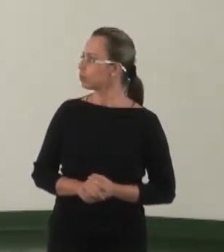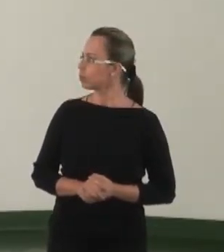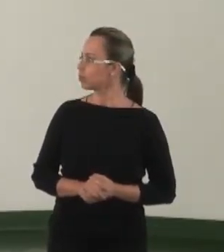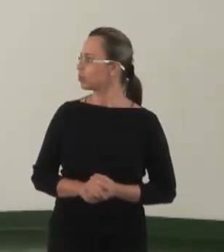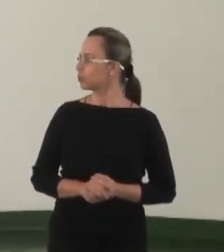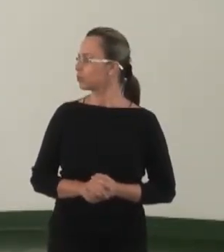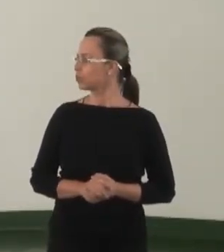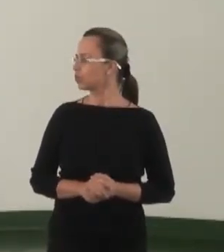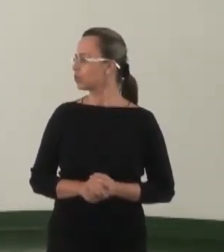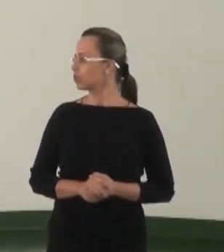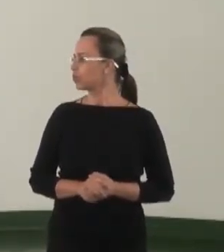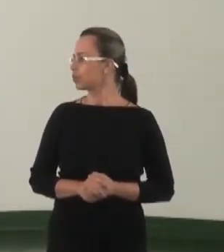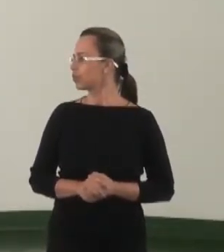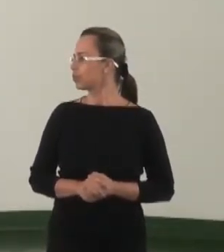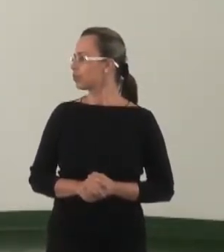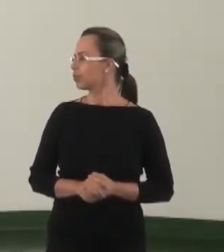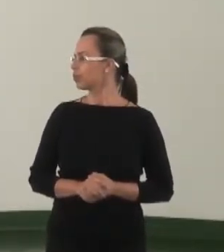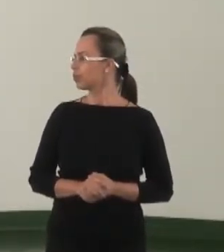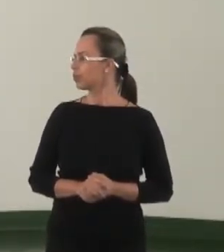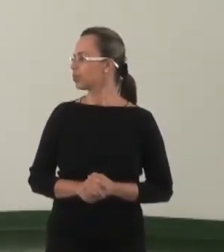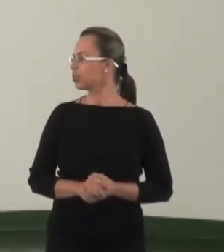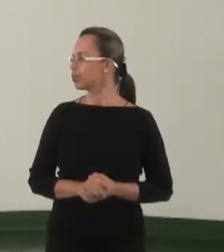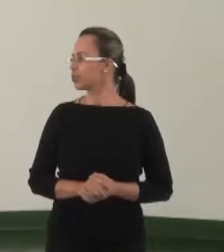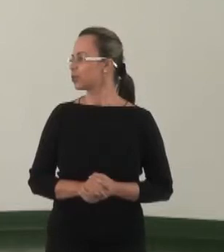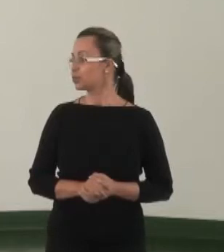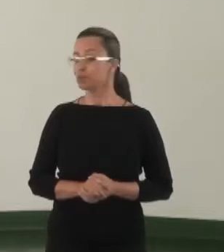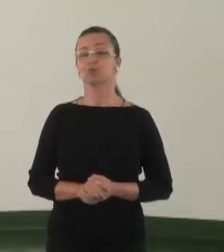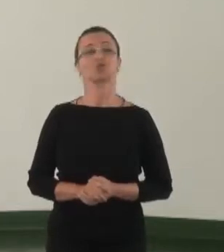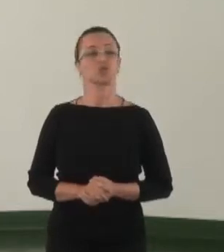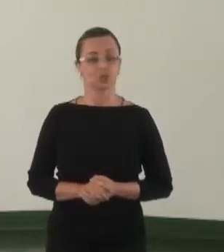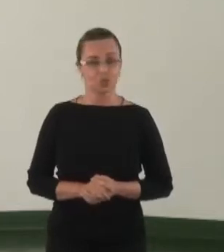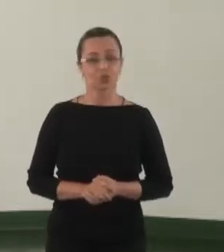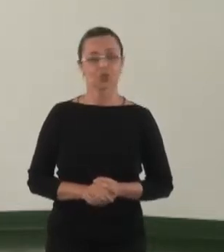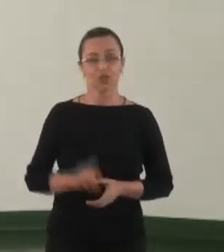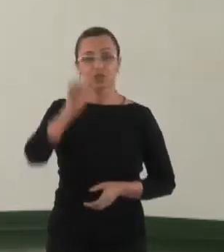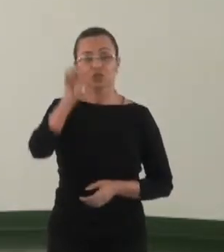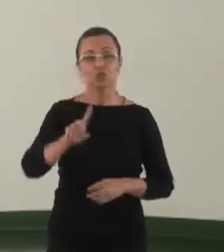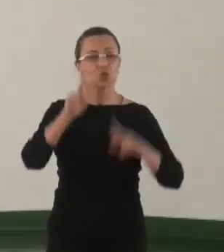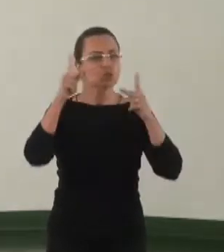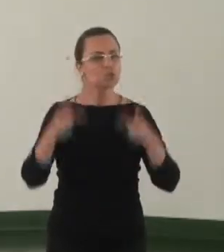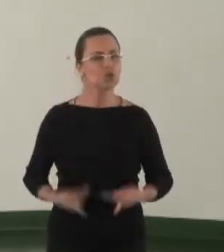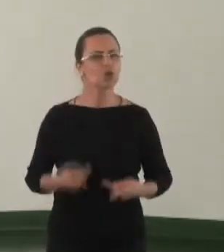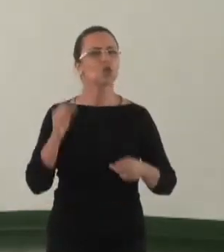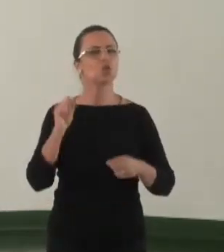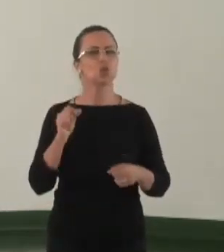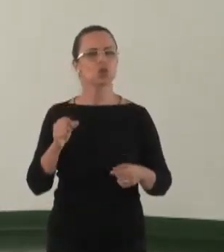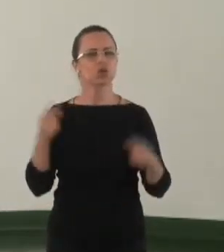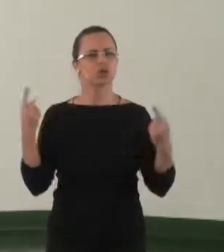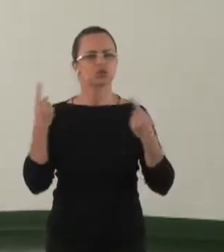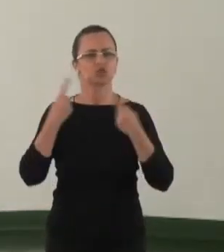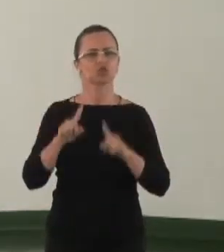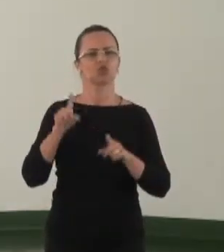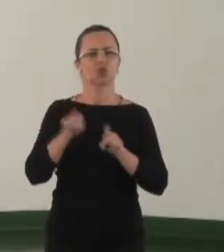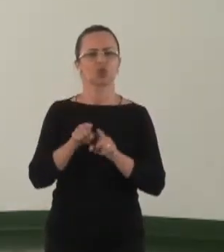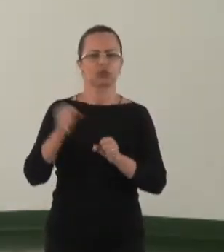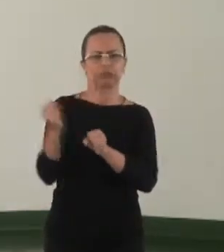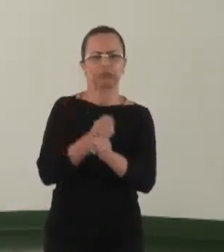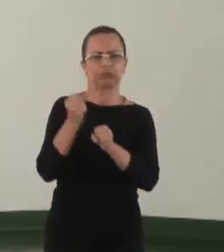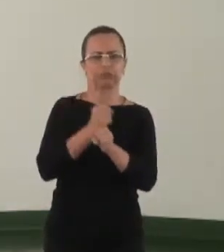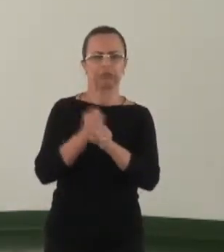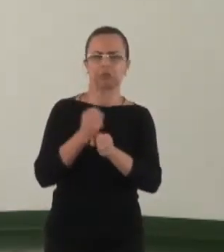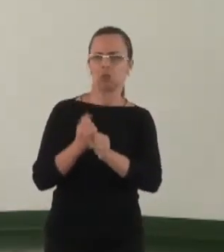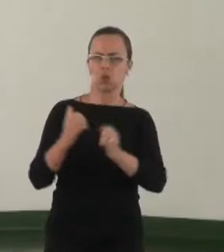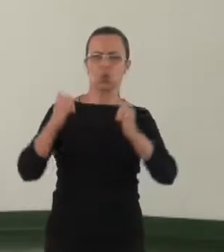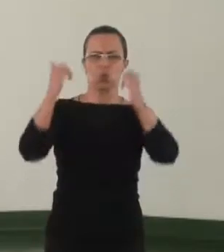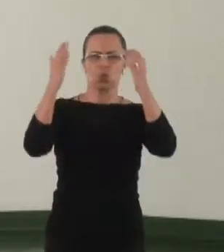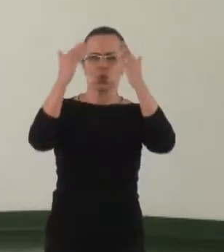mais um. O confronto de direitos humanos nas grandes obras de infraestrutura, mecanismo de suspensão de financiamentos públicos